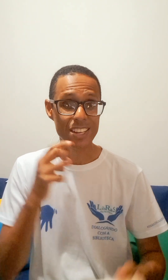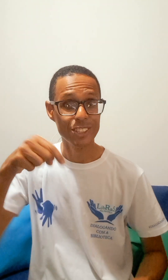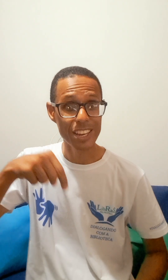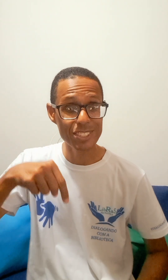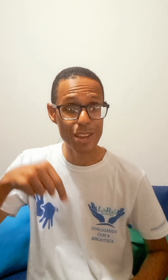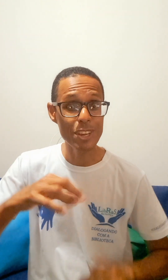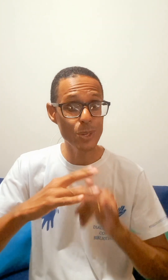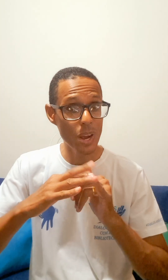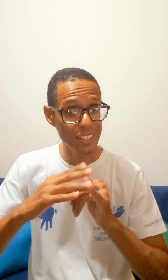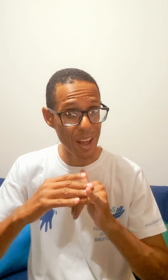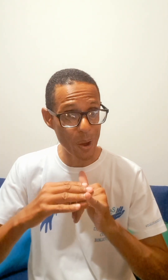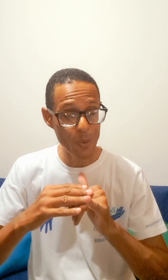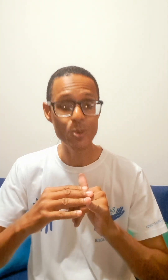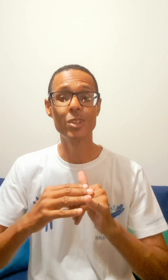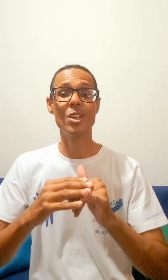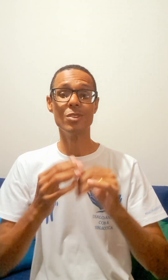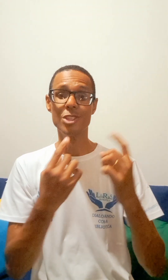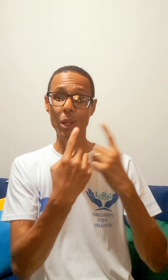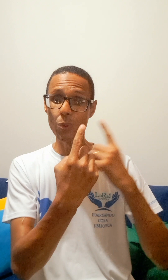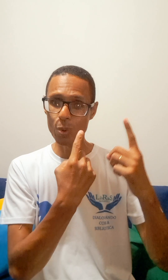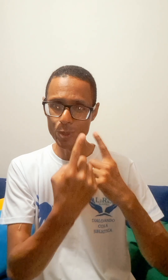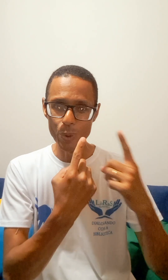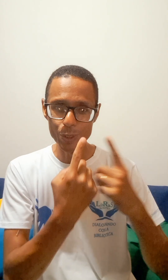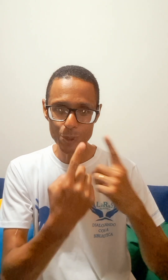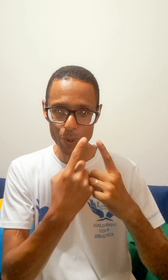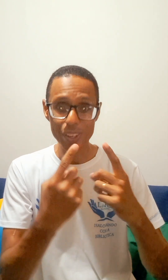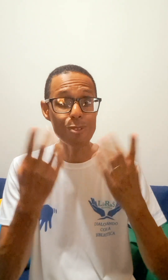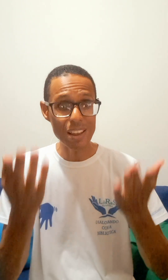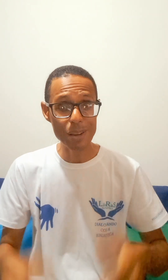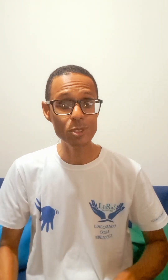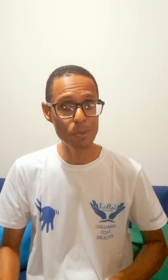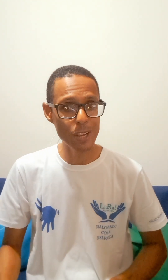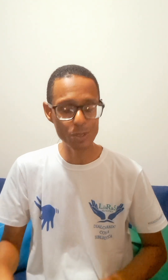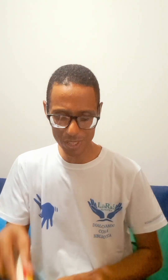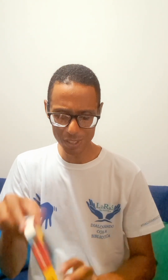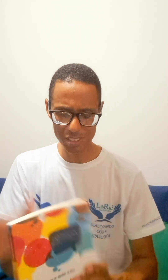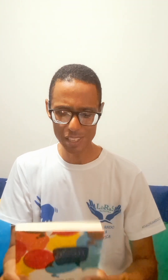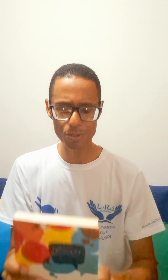Já esteve aqui no canal, dialogou conosco e falamos também, inclusive, desse livro à